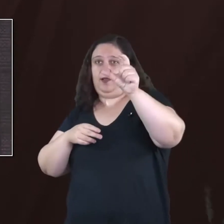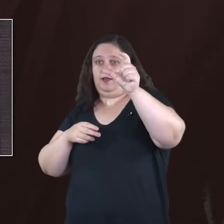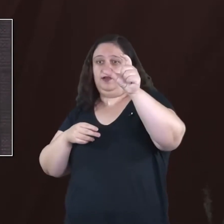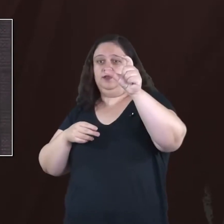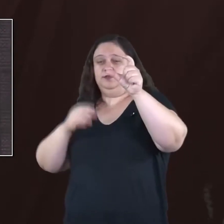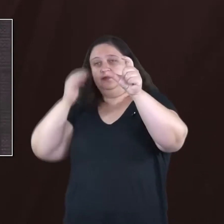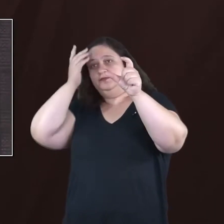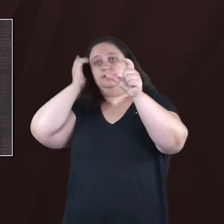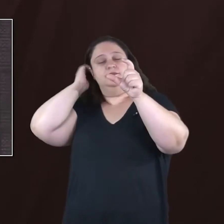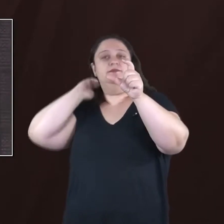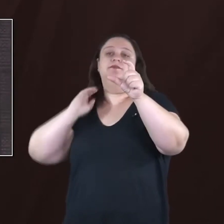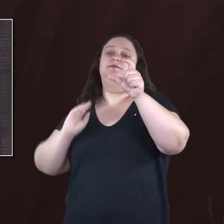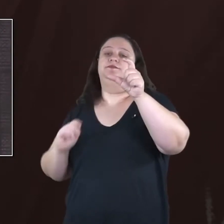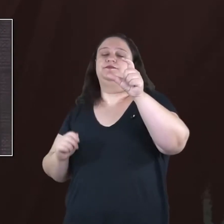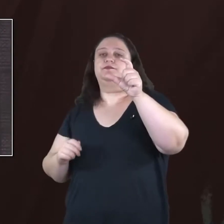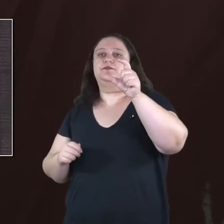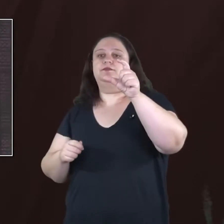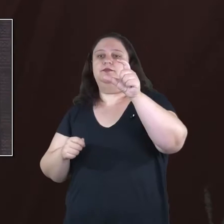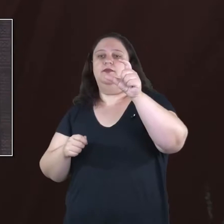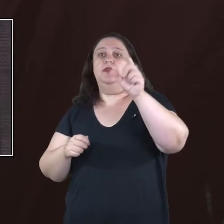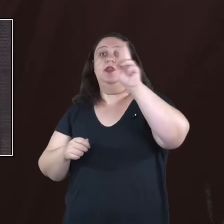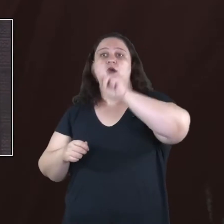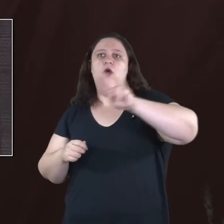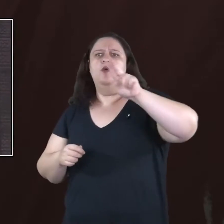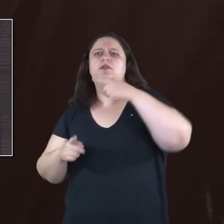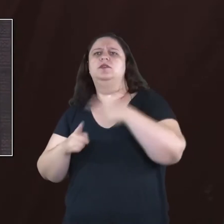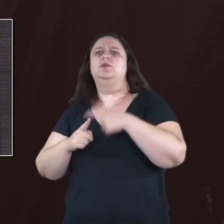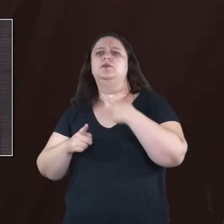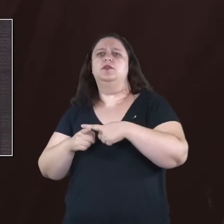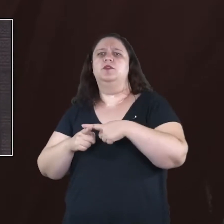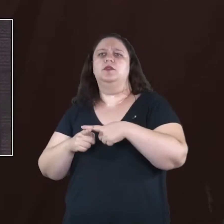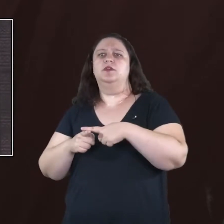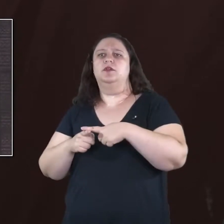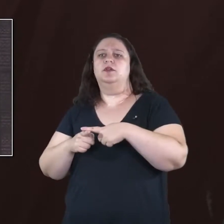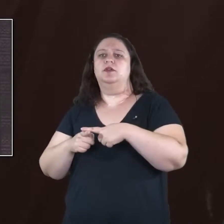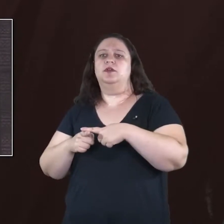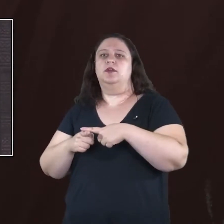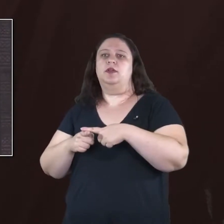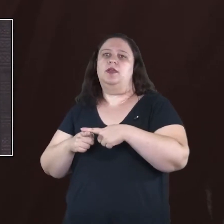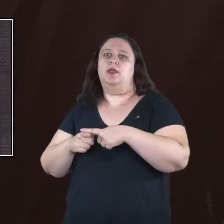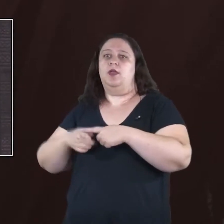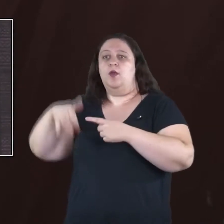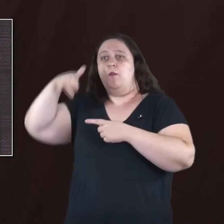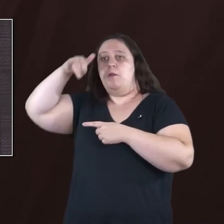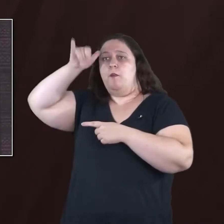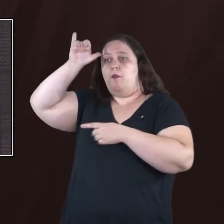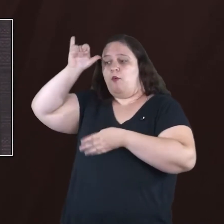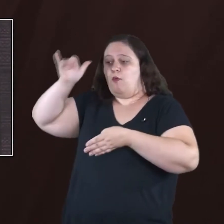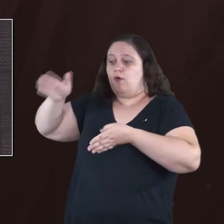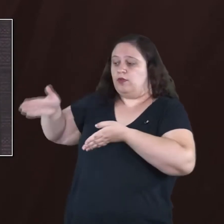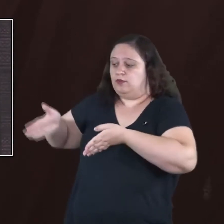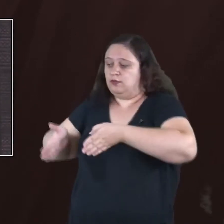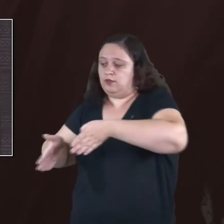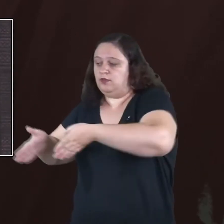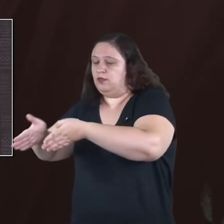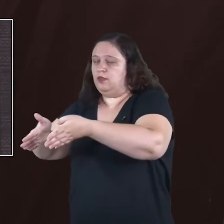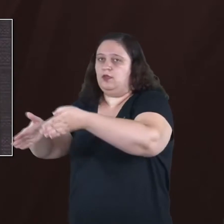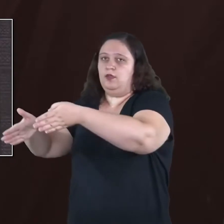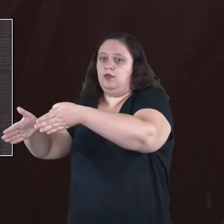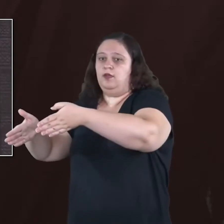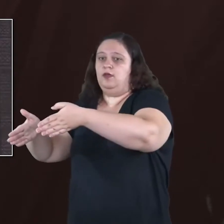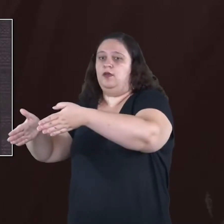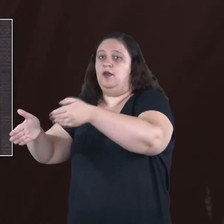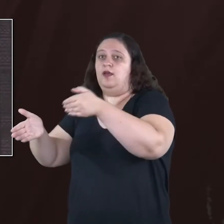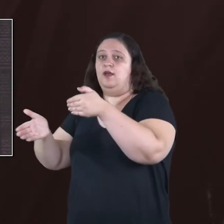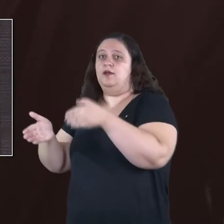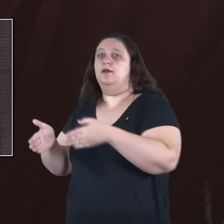era usada essa vara para conduzir os bois para o arado, para arar